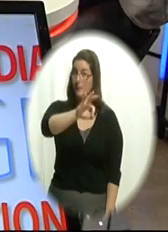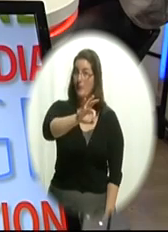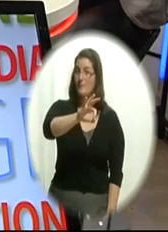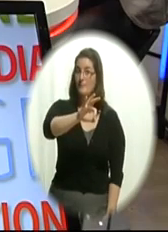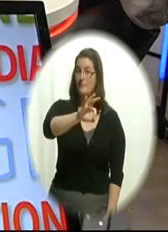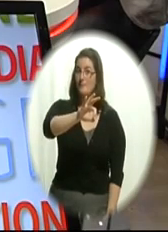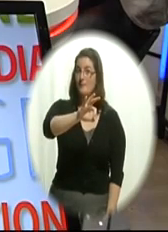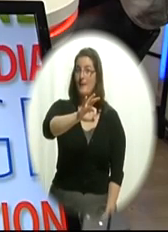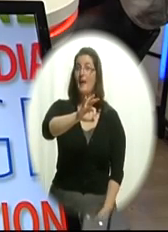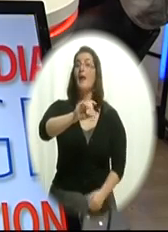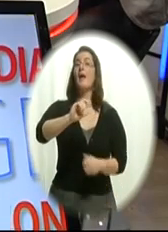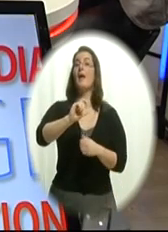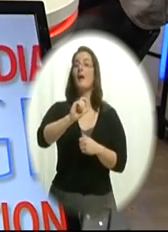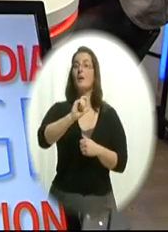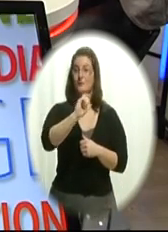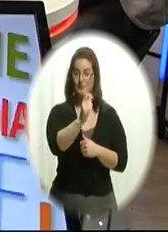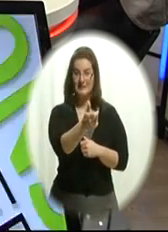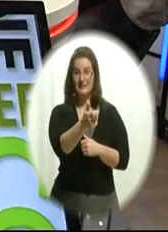ensuite,